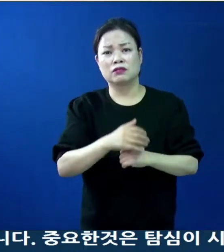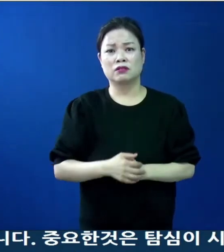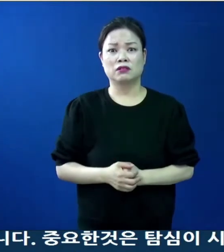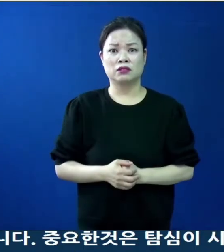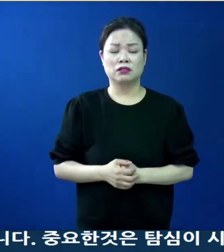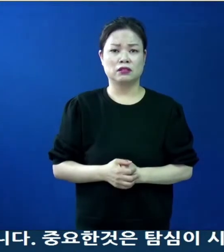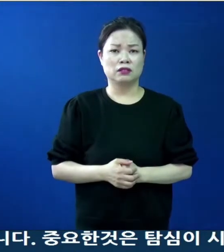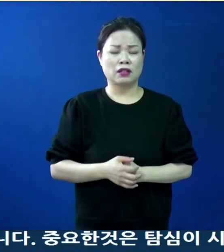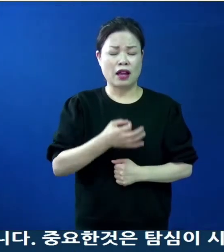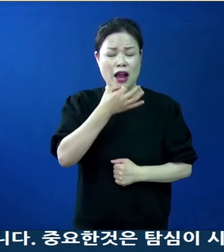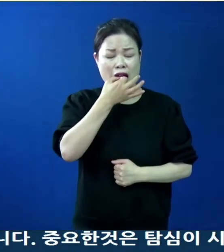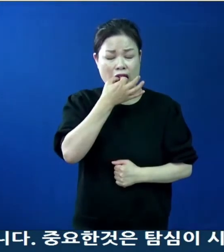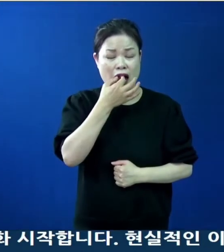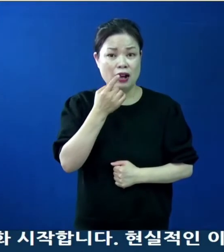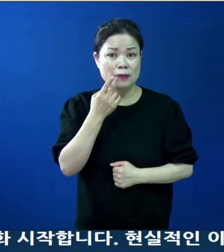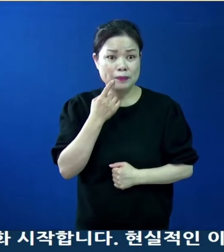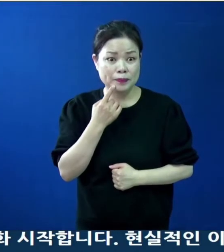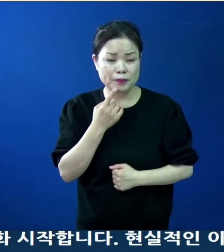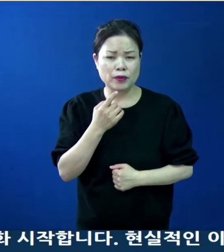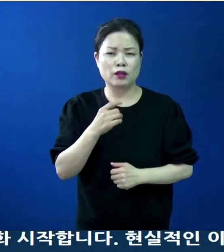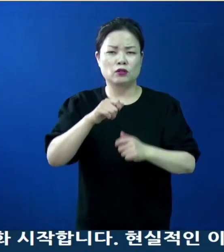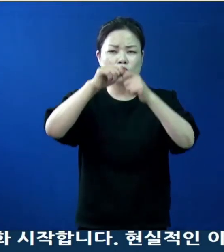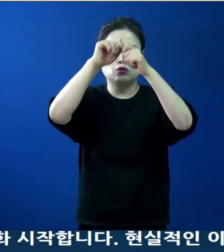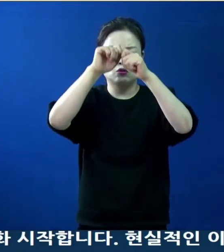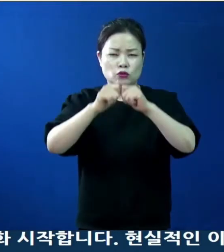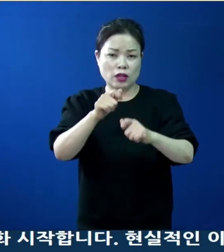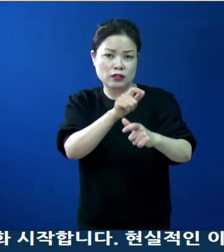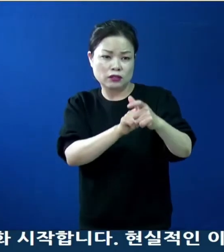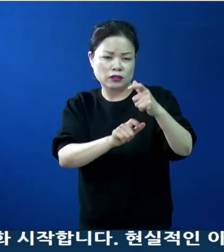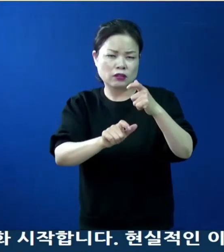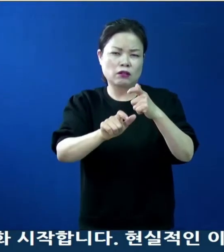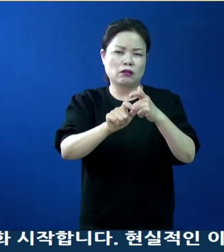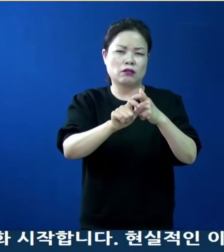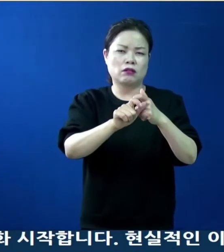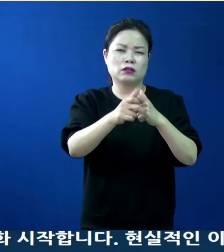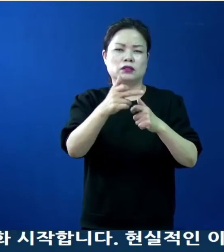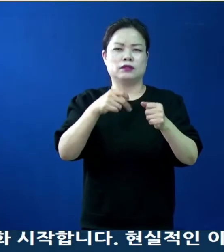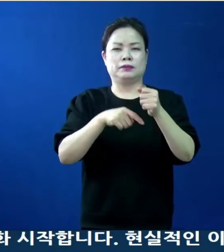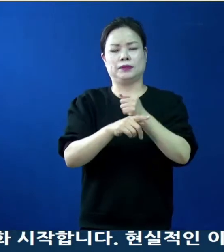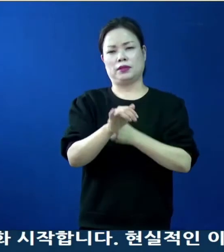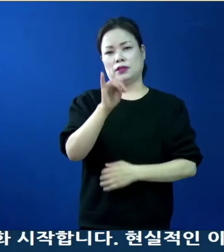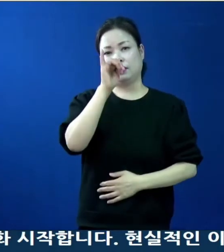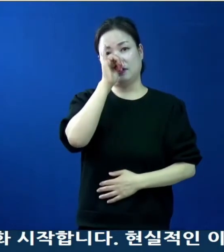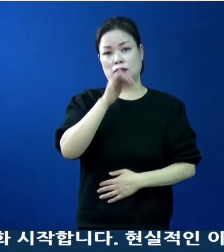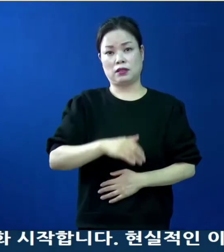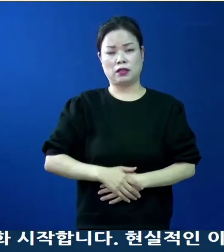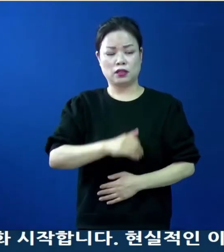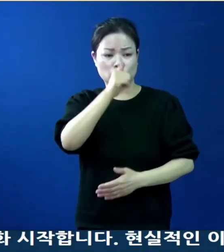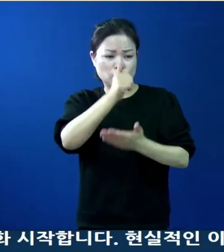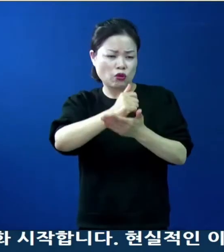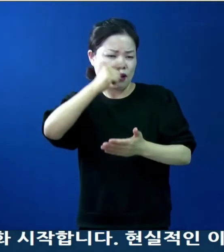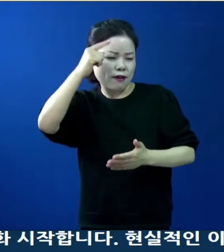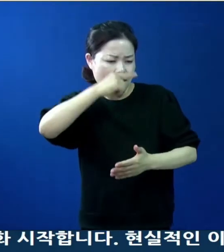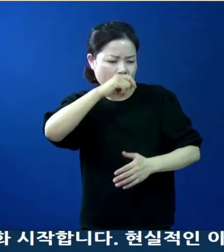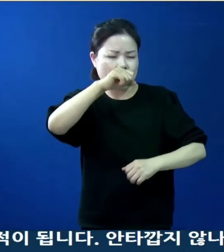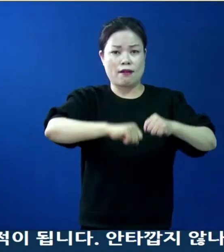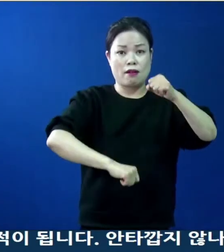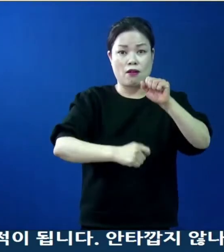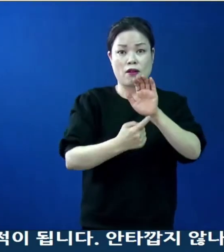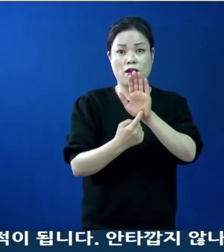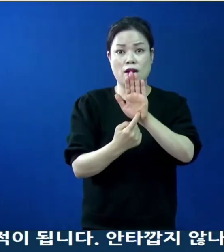그런데 이런 탐욕이 여러분 구체적인 행동으로 더 커져간다는 것이 문제가 있습니다. 죄악된 행동으로